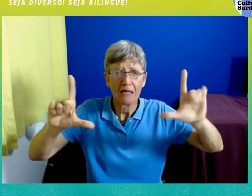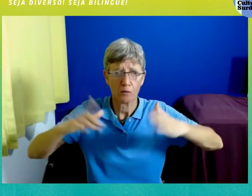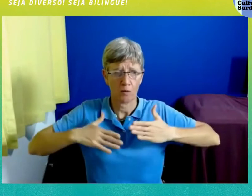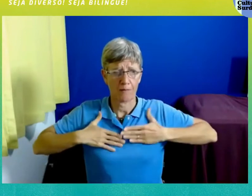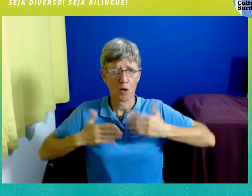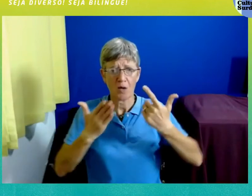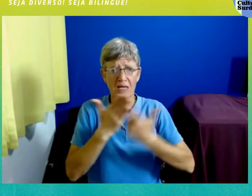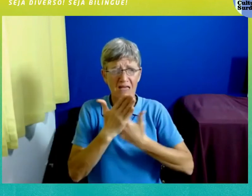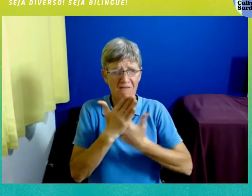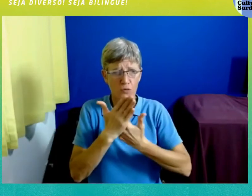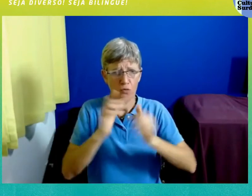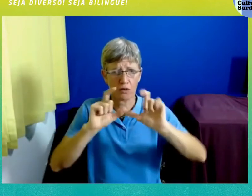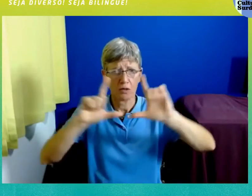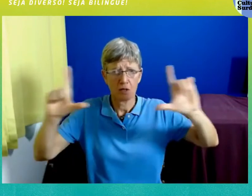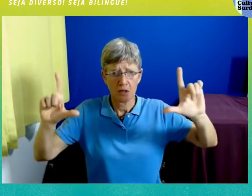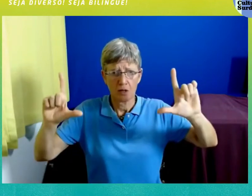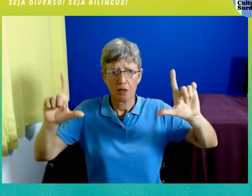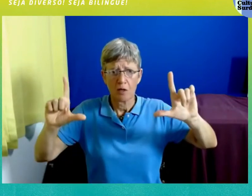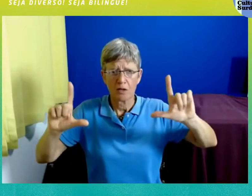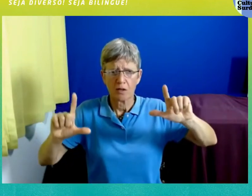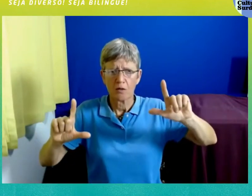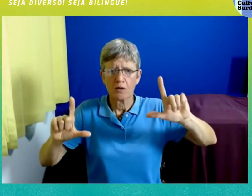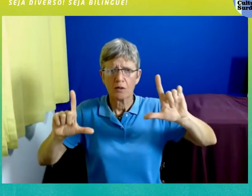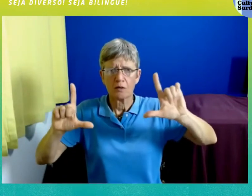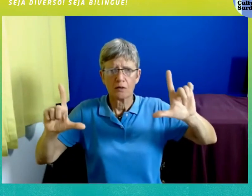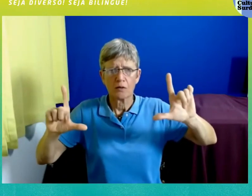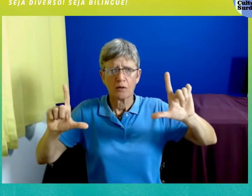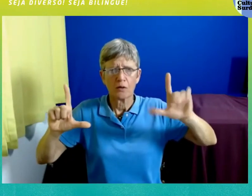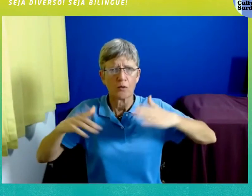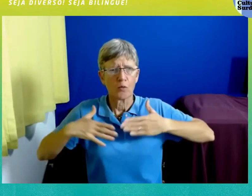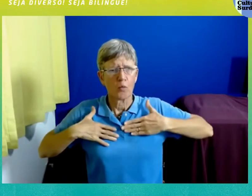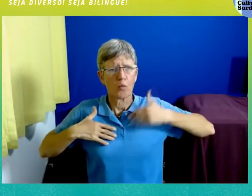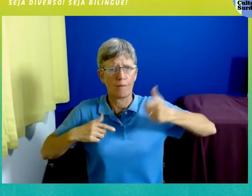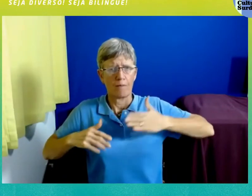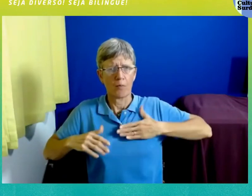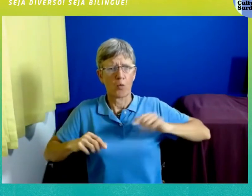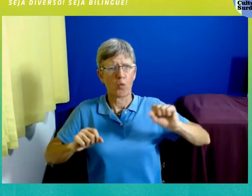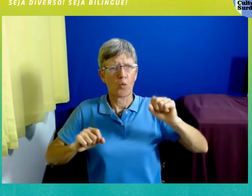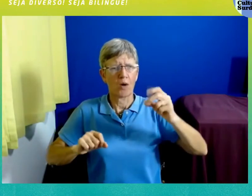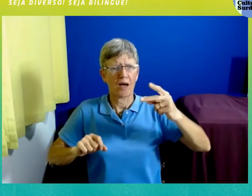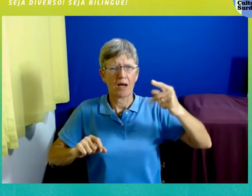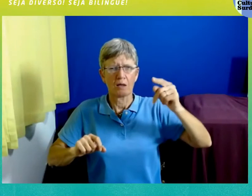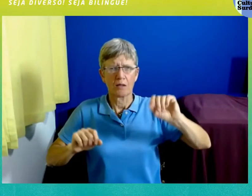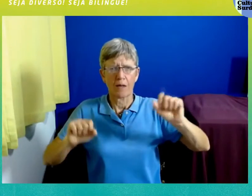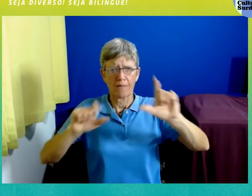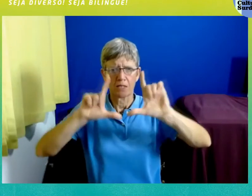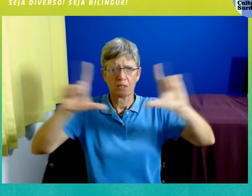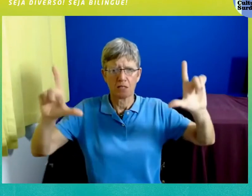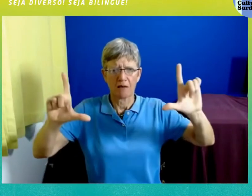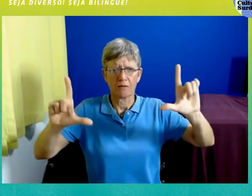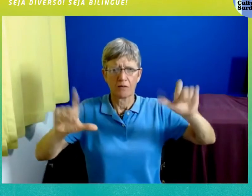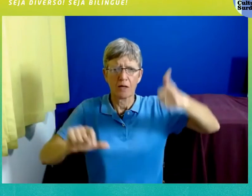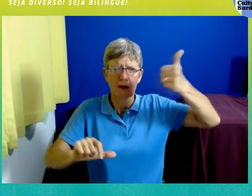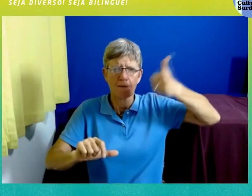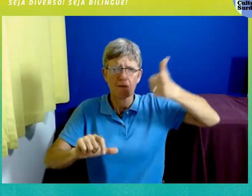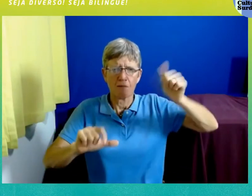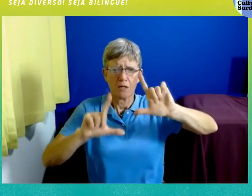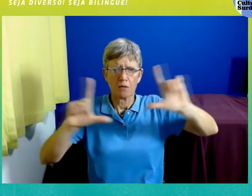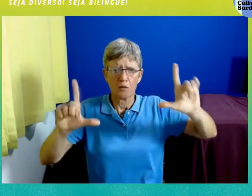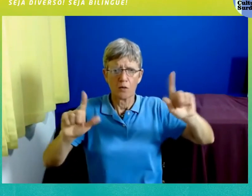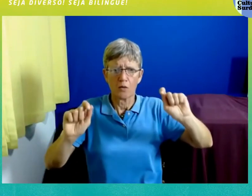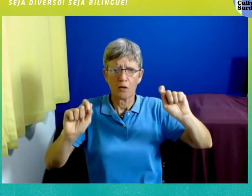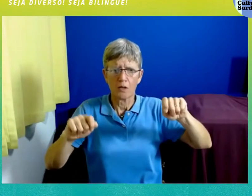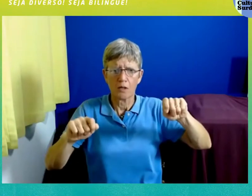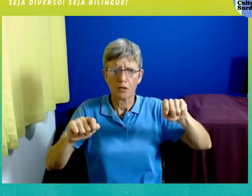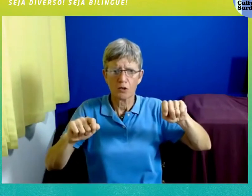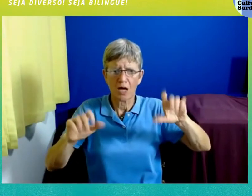você pode já colocar o livro em destaque agora, o livro da professora Rachel?